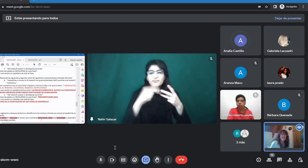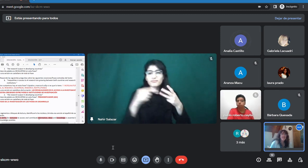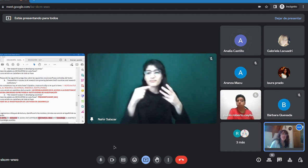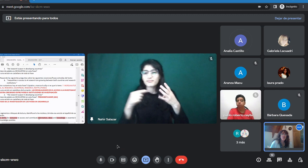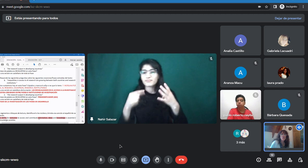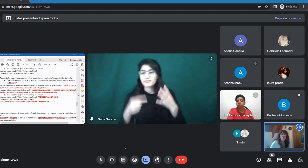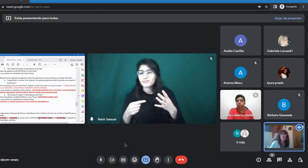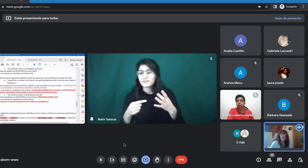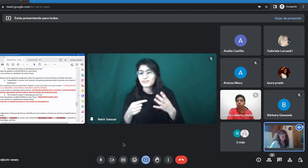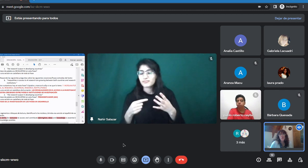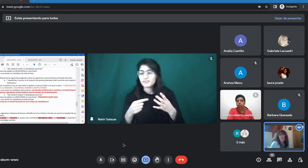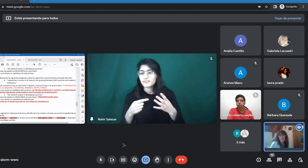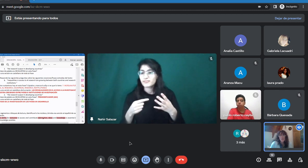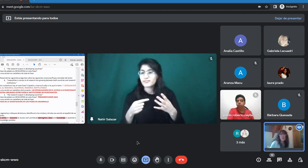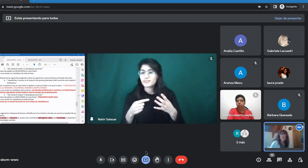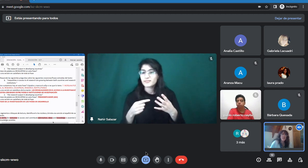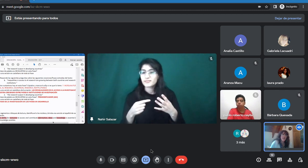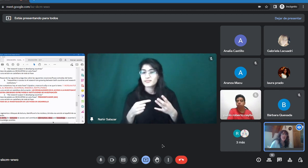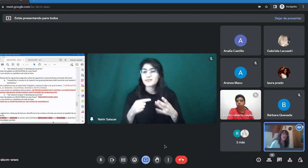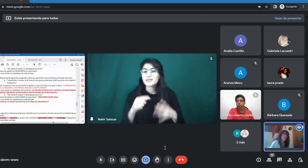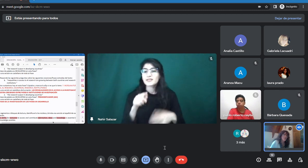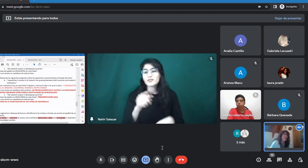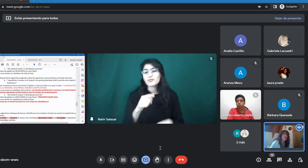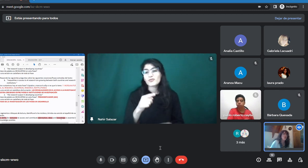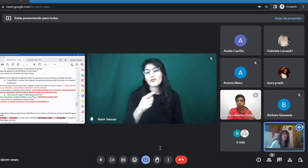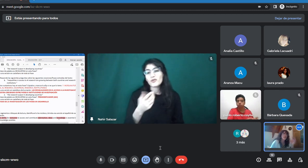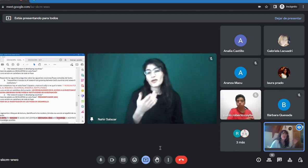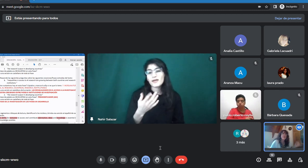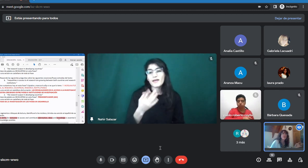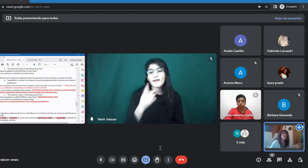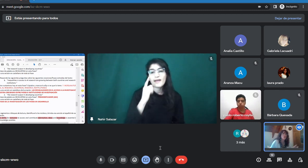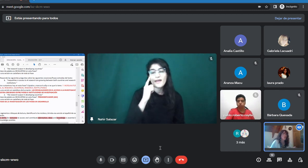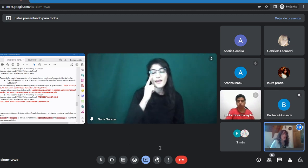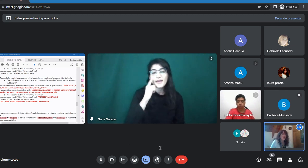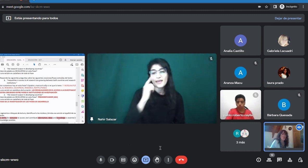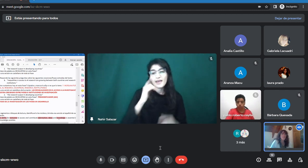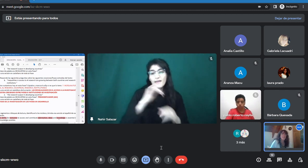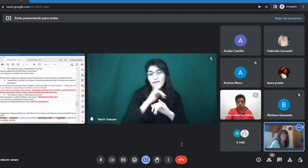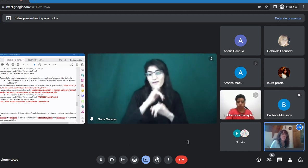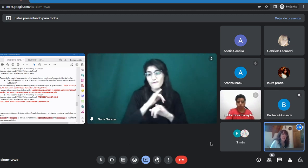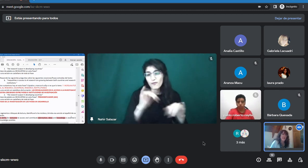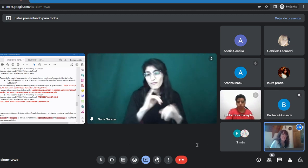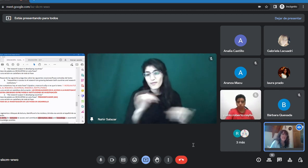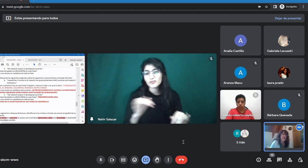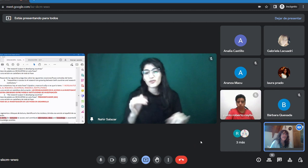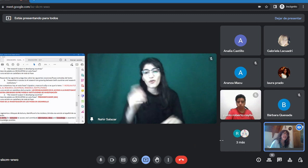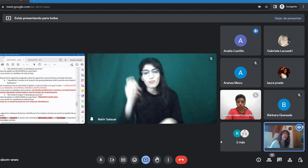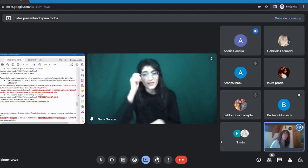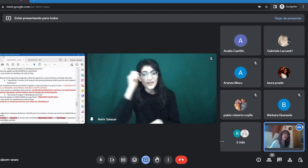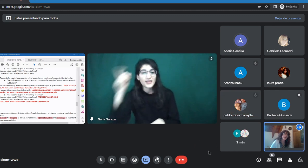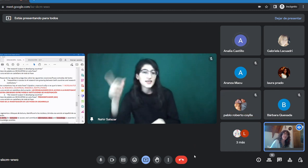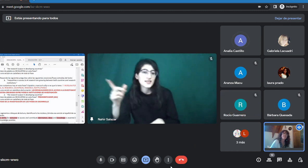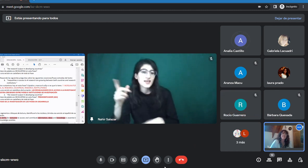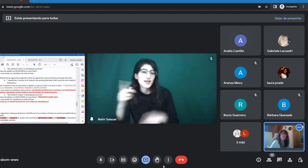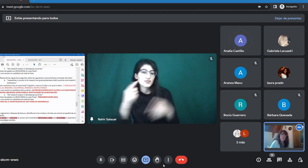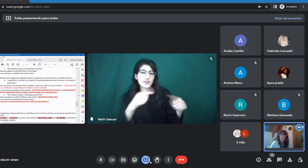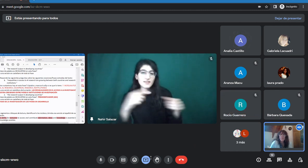esenciales, no, sino que es información, ideas y conocimiento, son tres distintos solos, esencial está después.